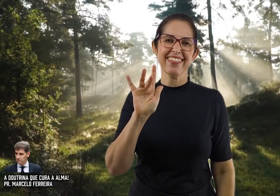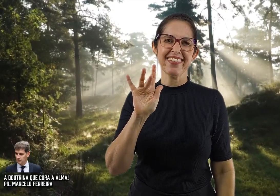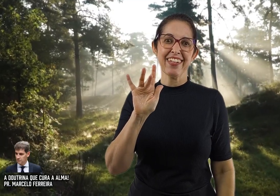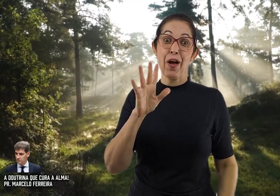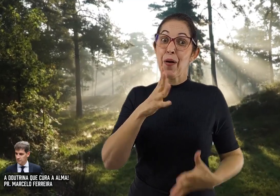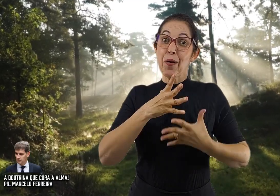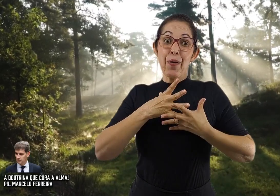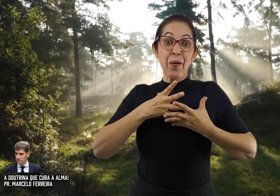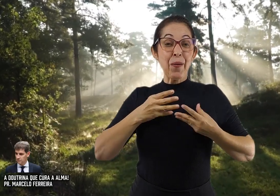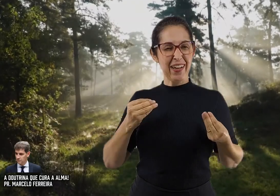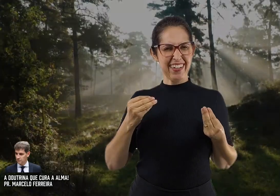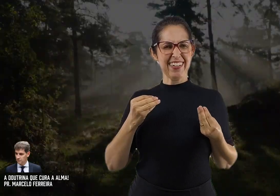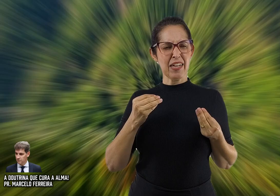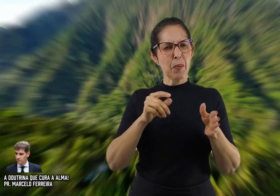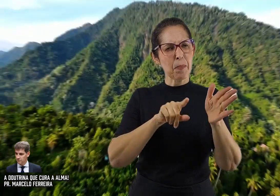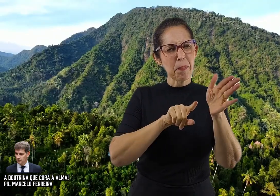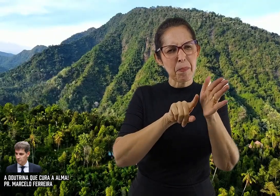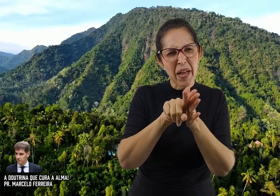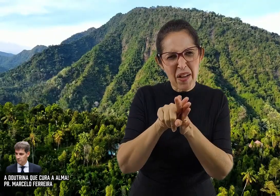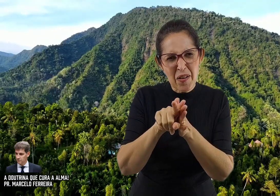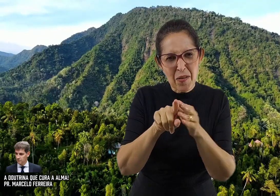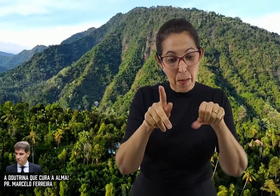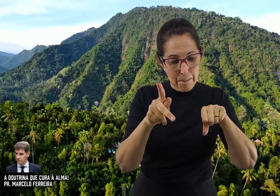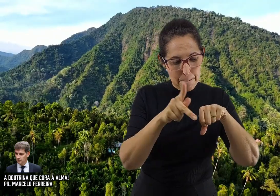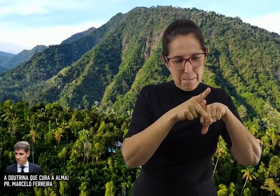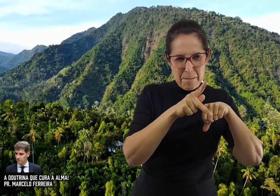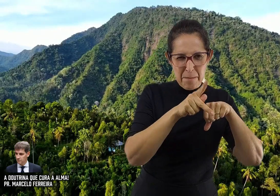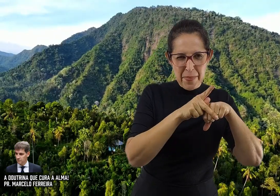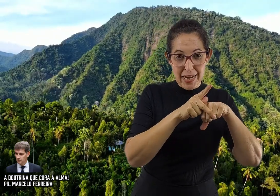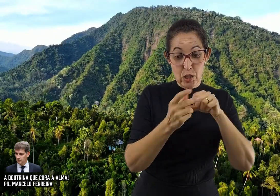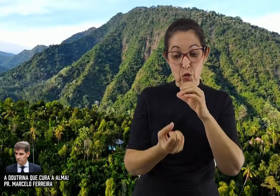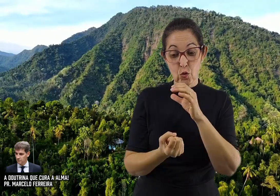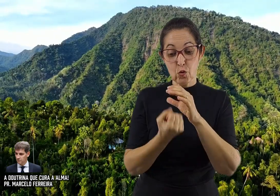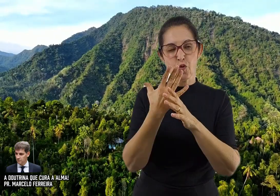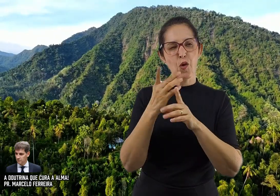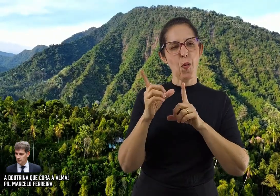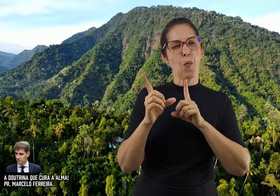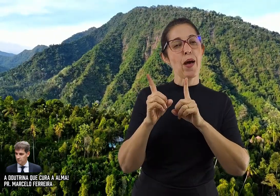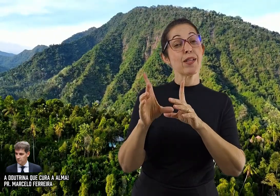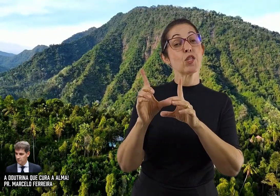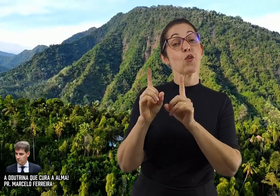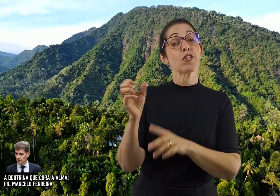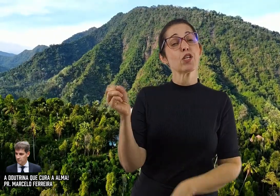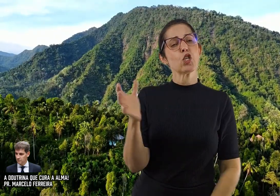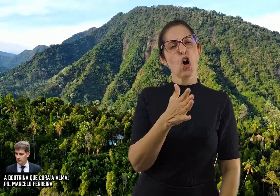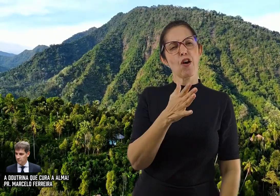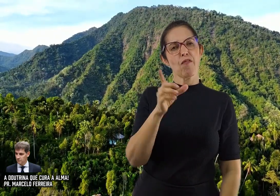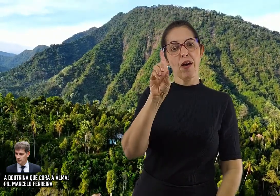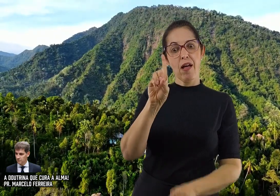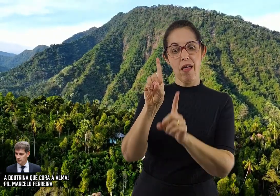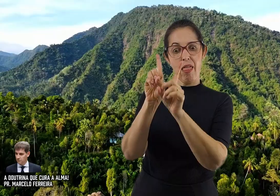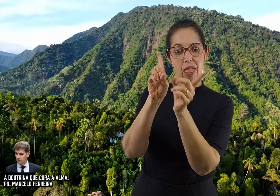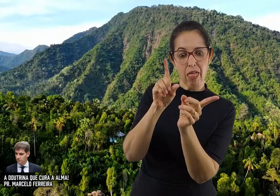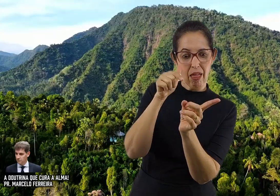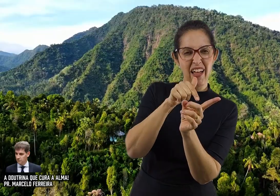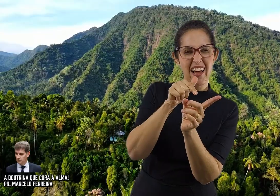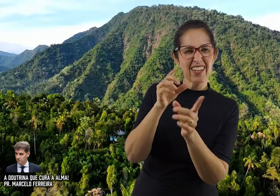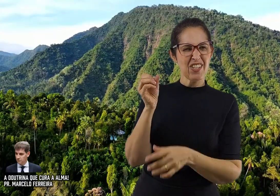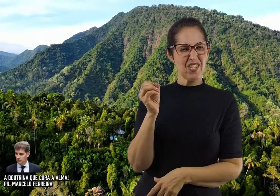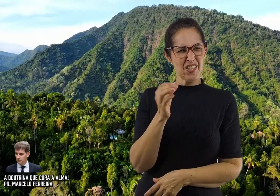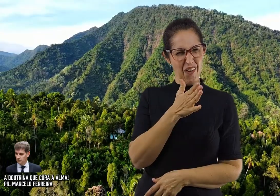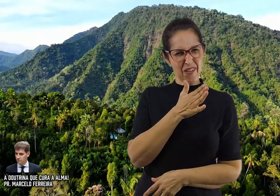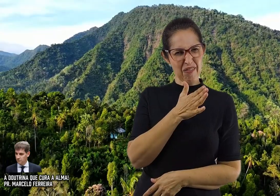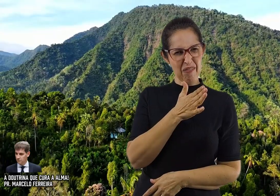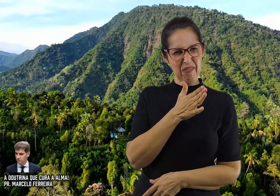pergunto aos irmãos: Pedro criou a doutrina da sombra? Ia ser até uma coisa estranha, né?